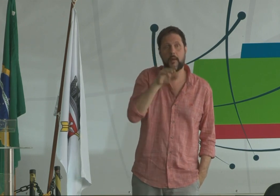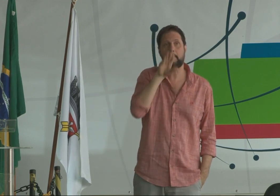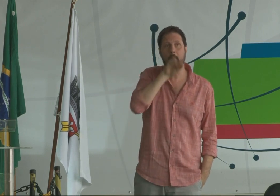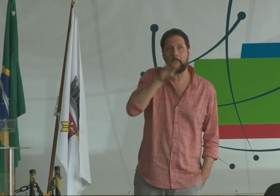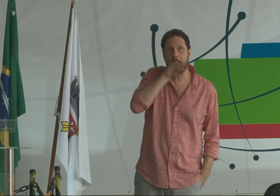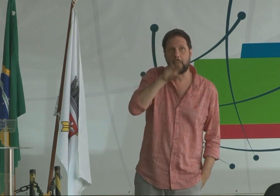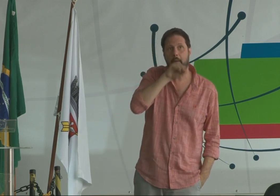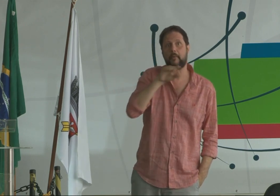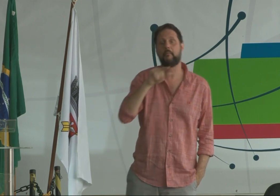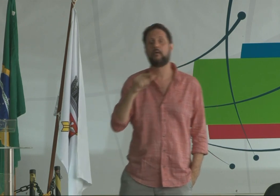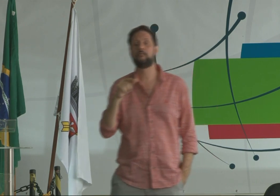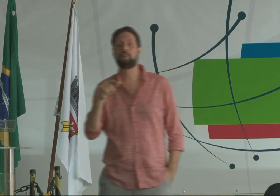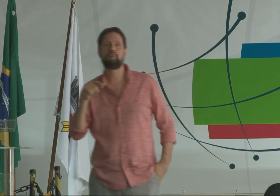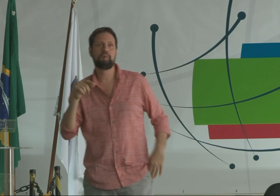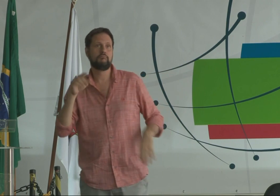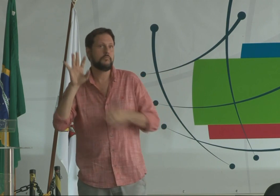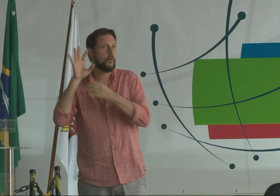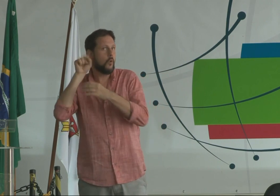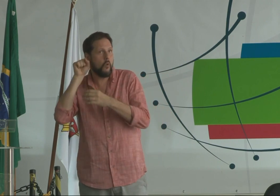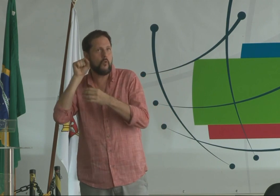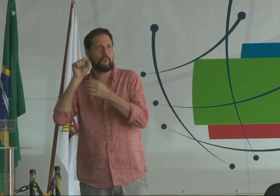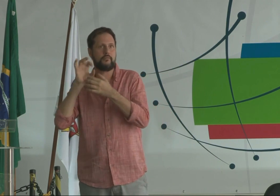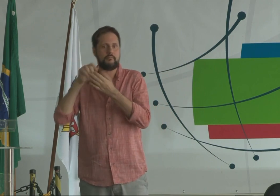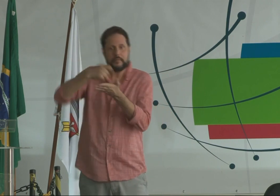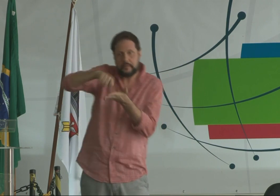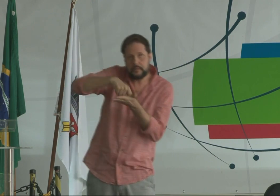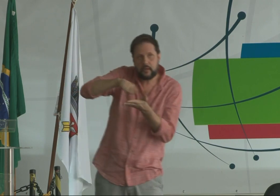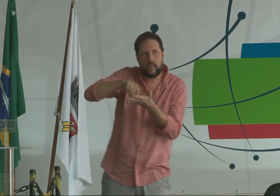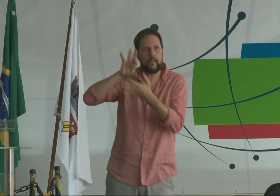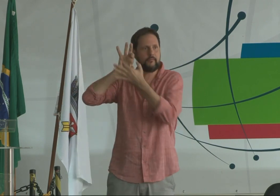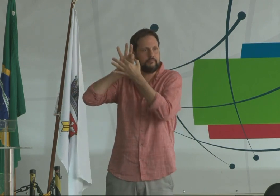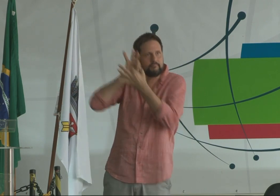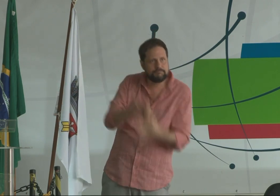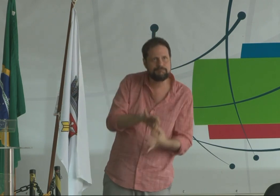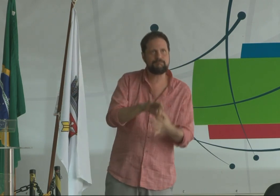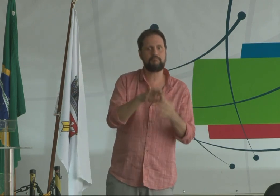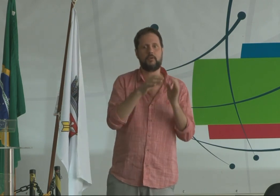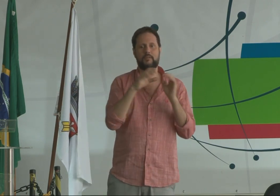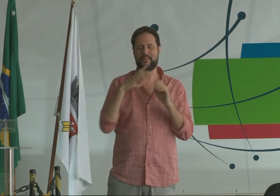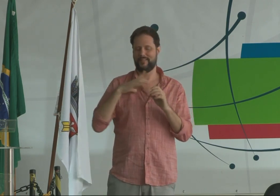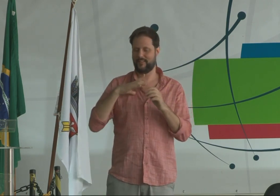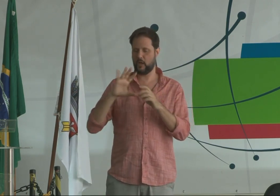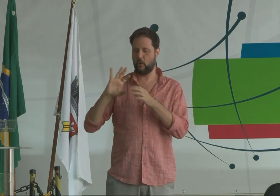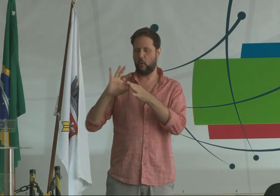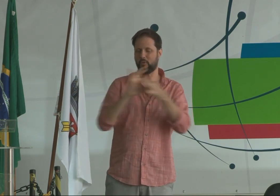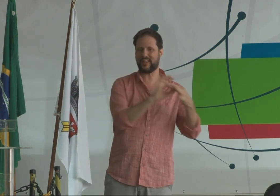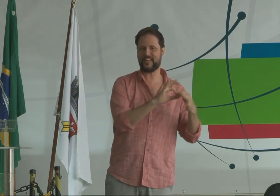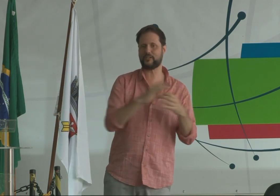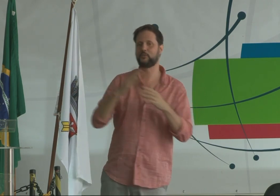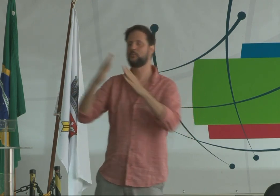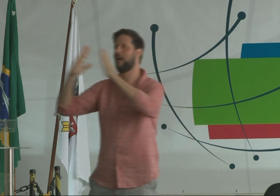Vocês são ainda costumados lidar com a língua oral o tempo inteiro nesse contexto. Então, vocês ouvem o professor, vocês fazem relatações.